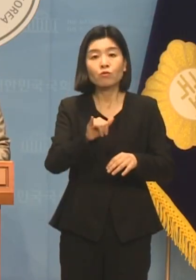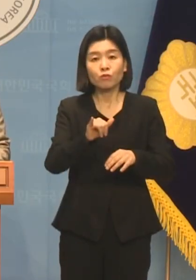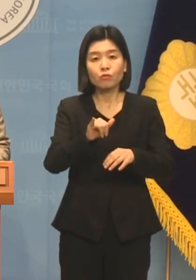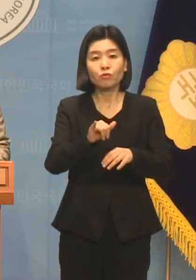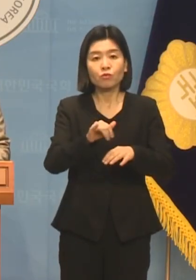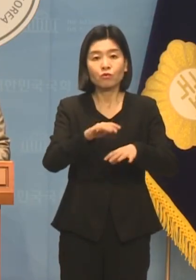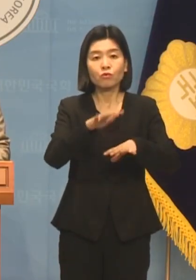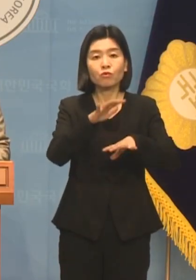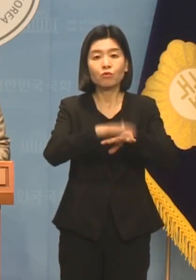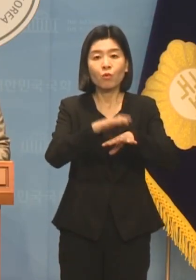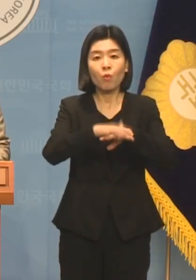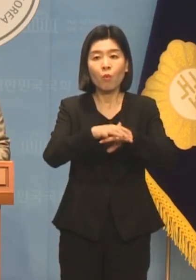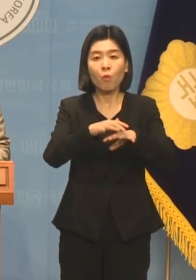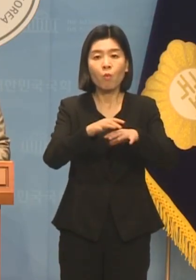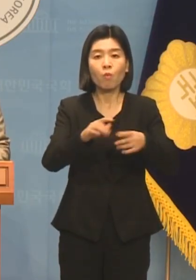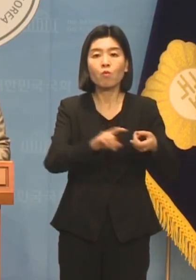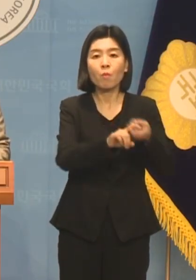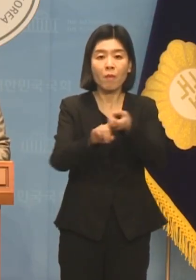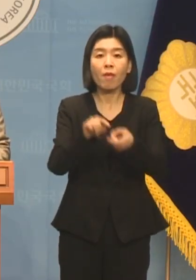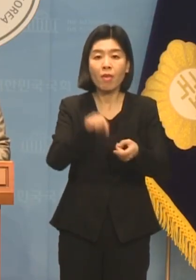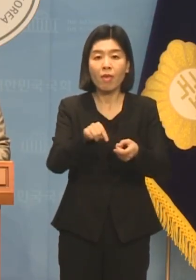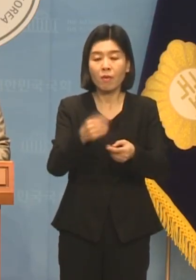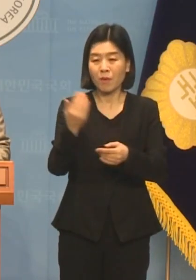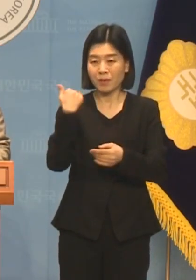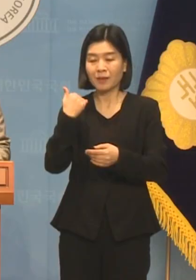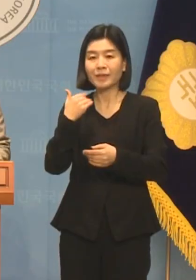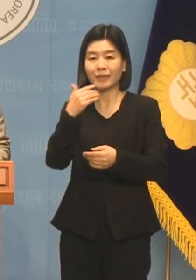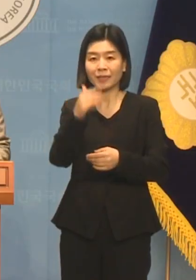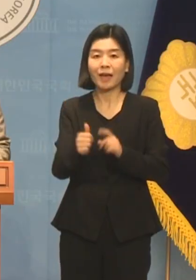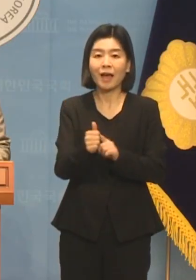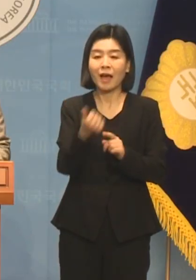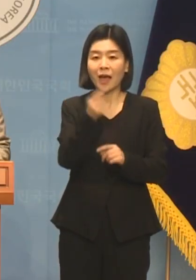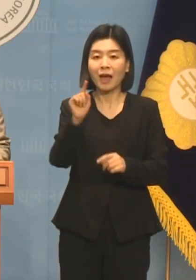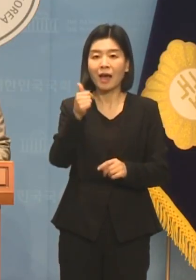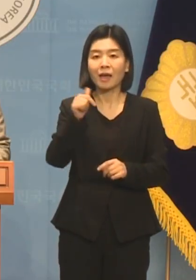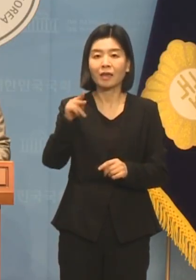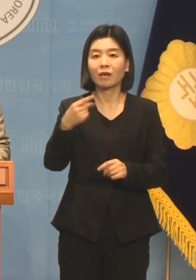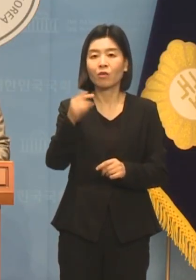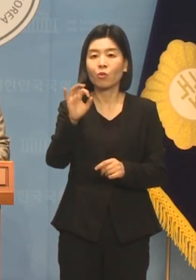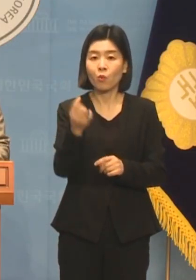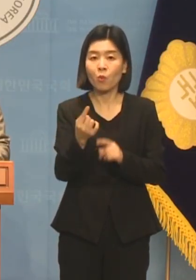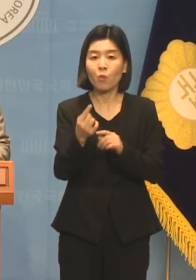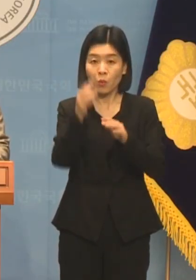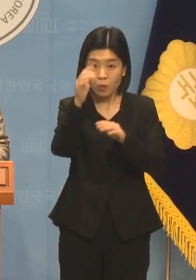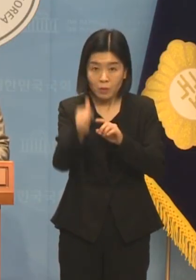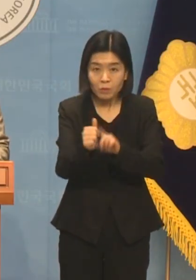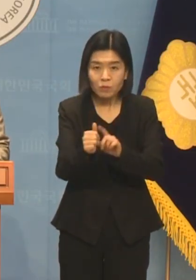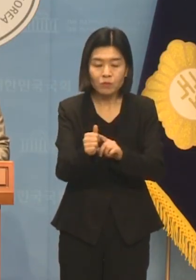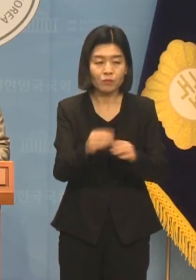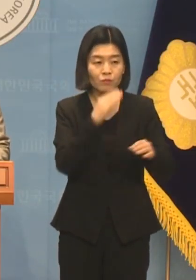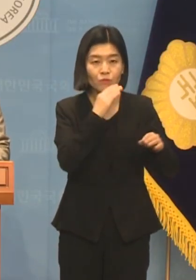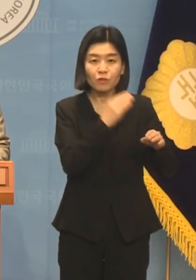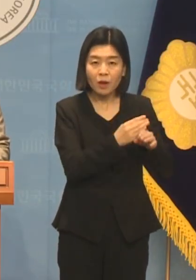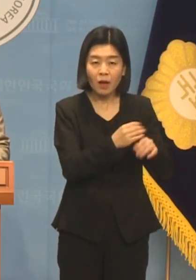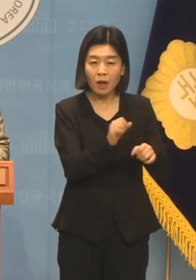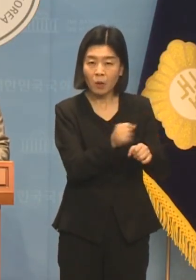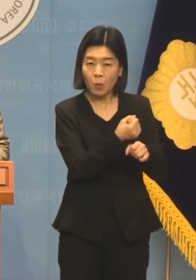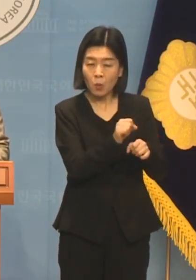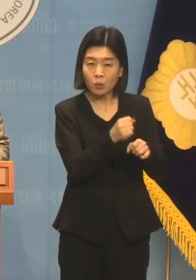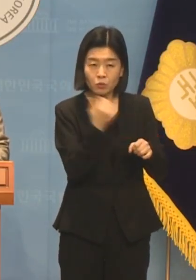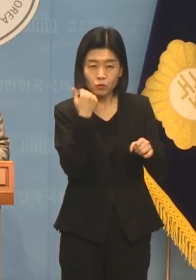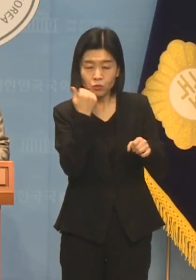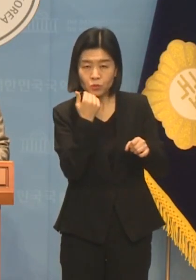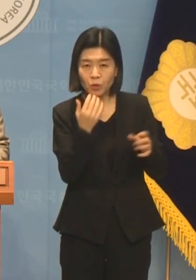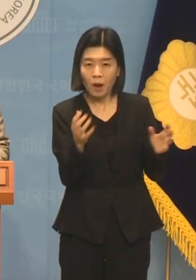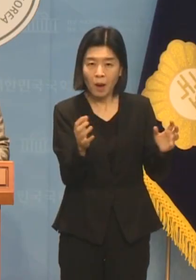전북도연맹의 경우 전 의장을 지낸 하연호 현 전북민중행동 대표는 북한 공작원과